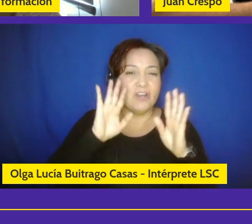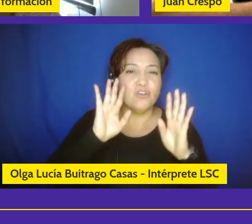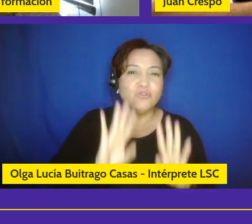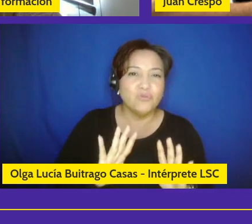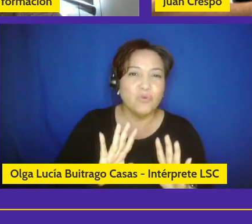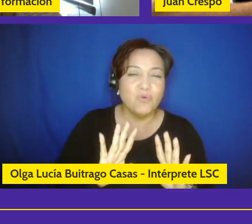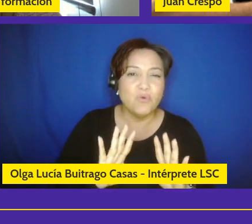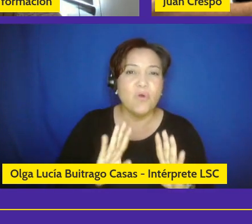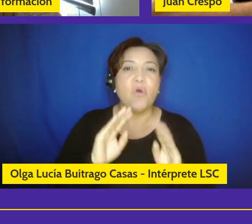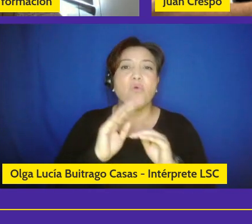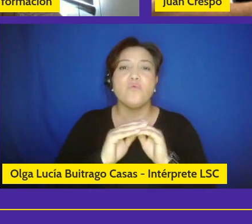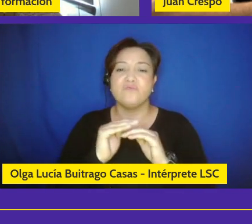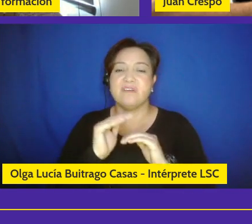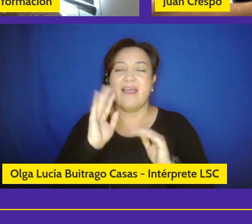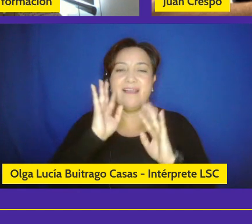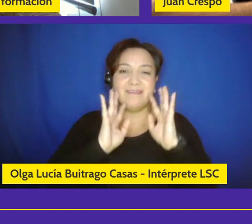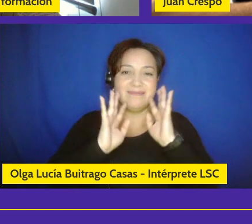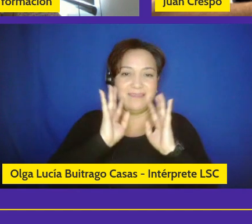logre interesar